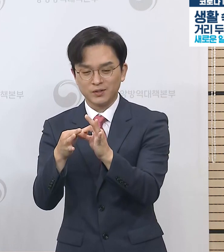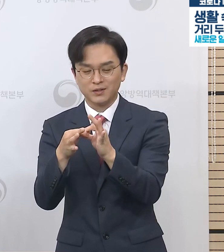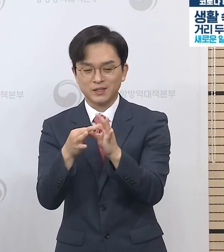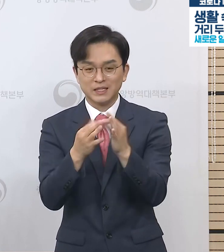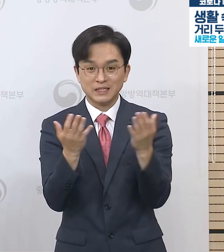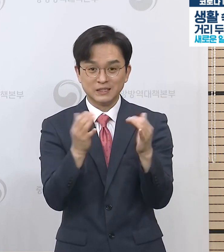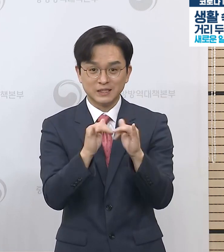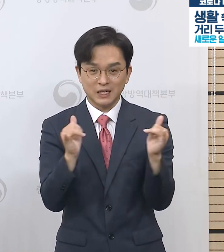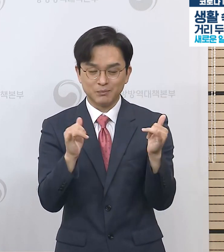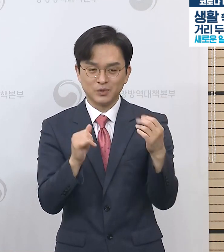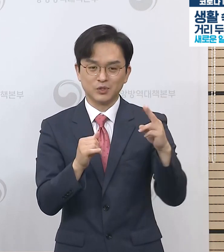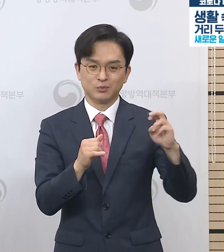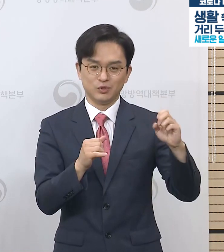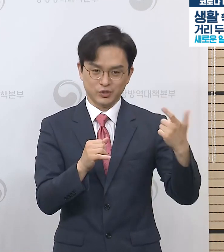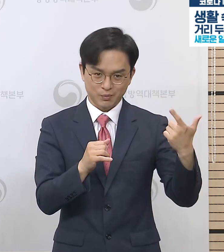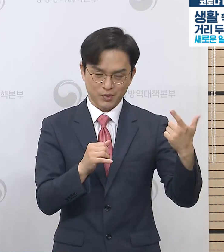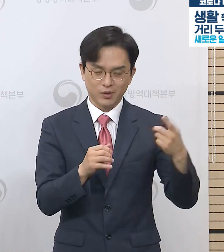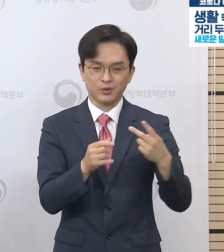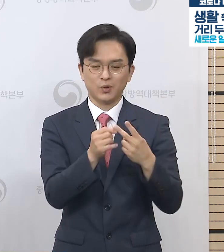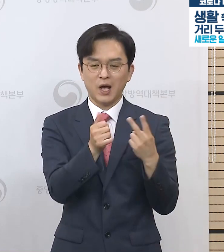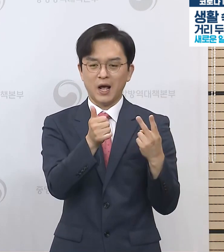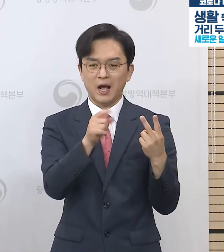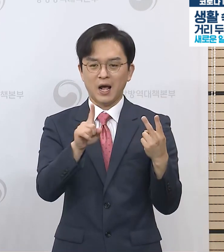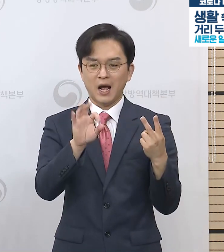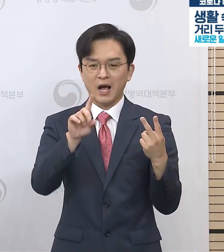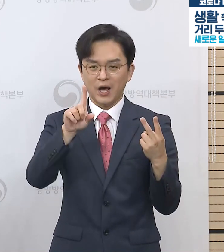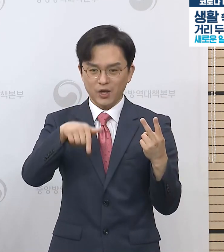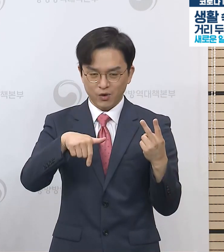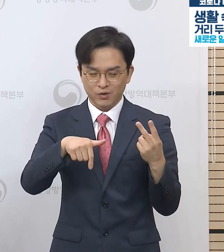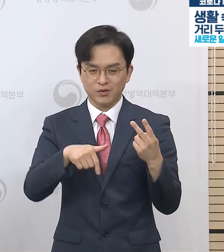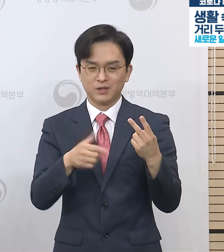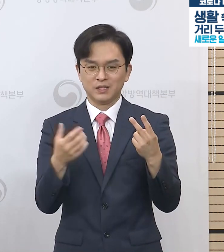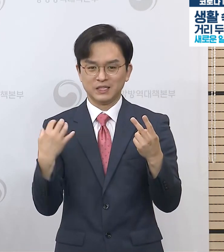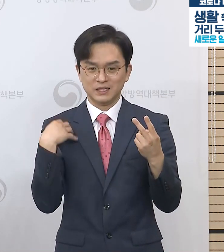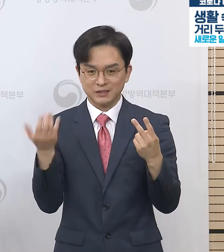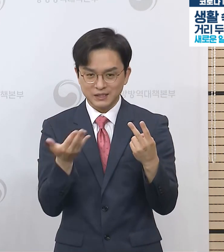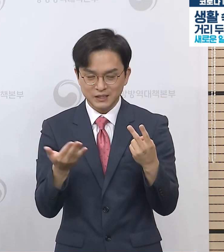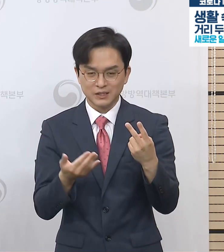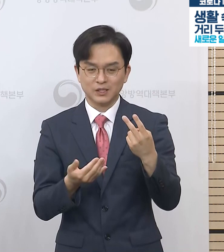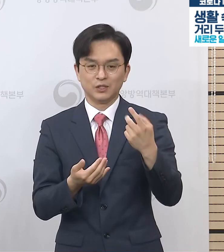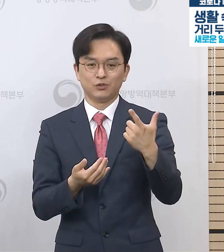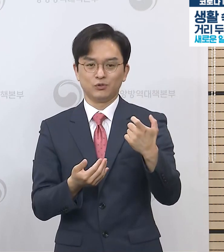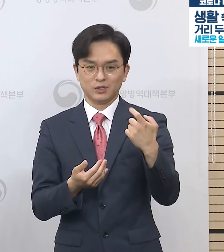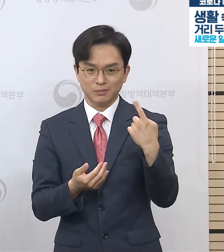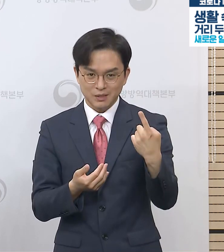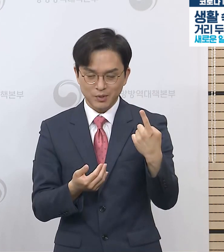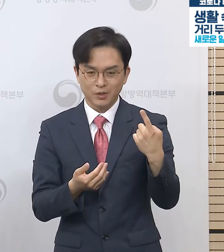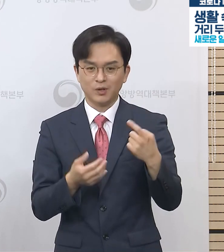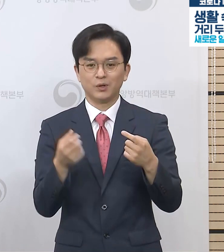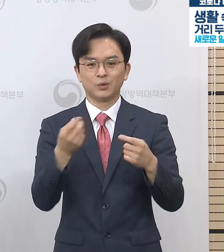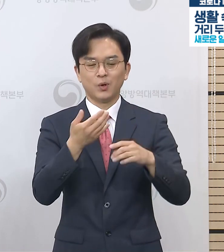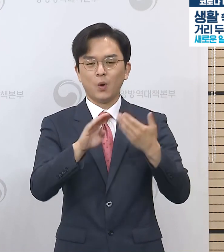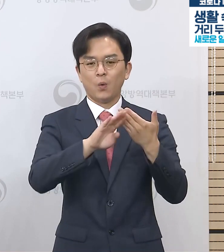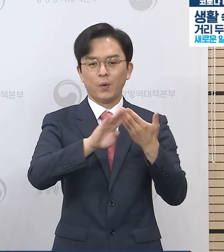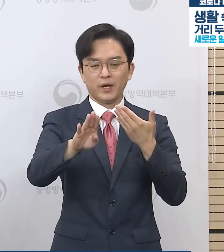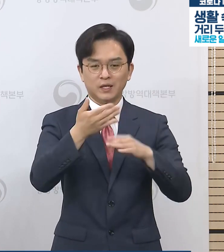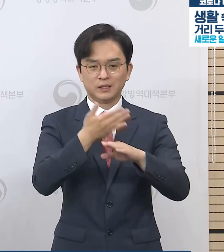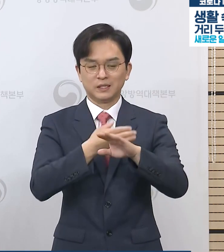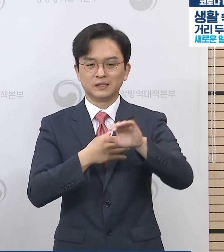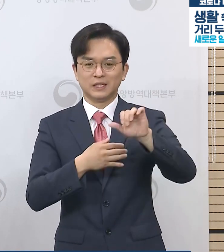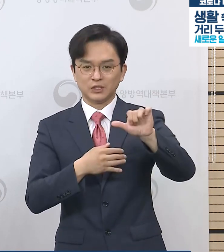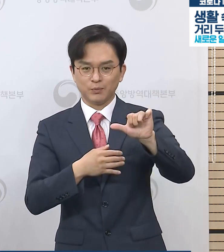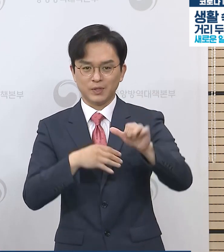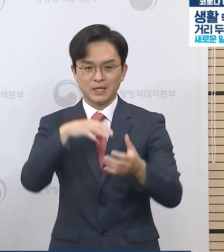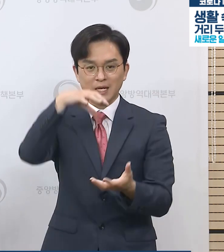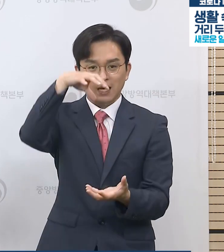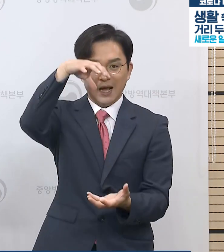하역 작업을 한 분들 61명, 해당 선박 중에 미확진 선원 5명 등